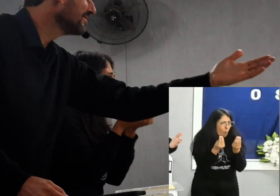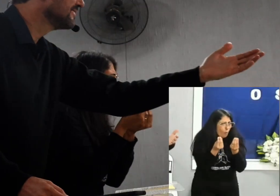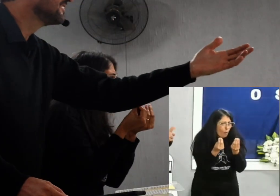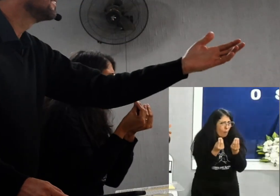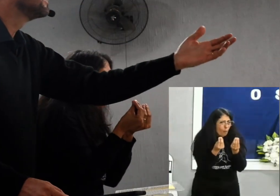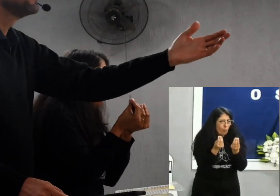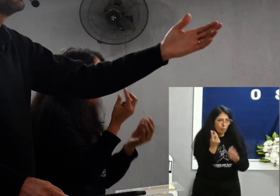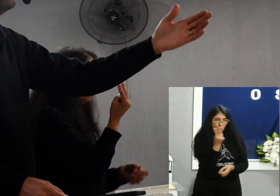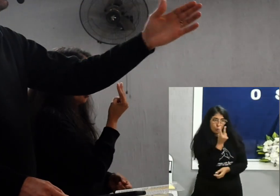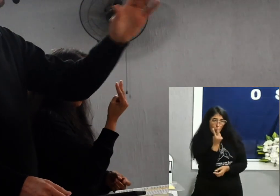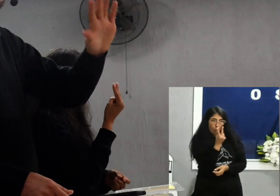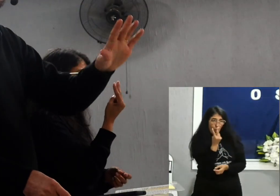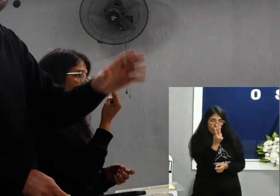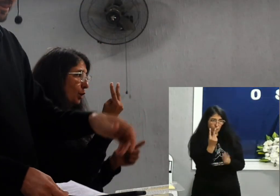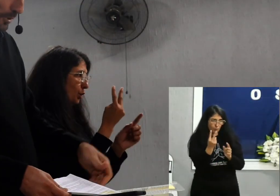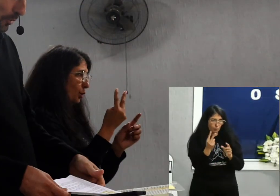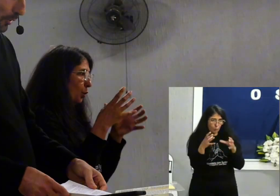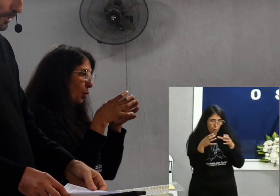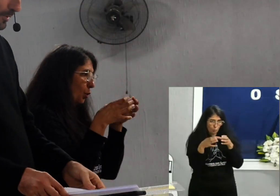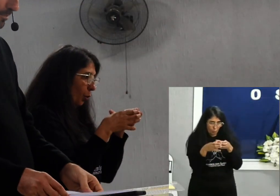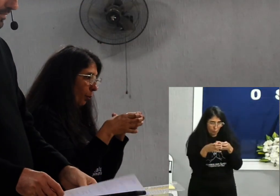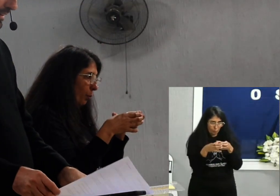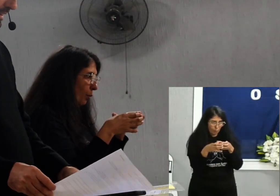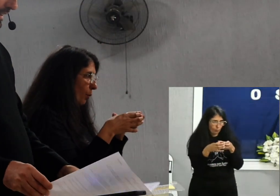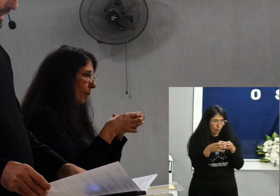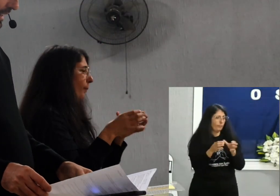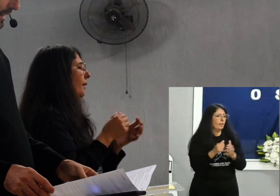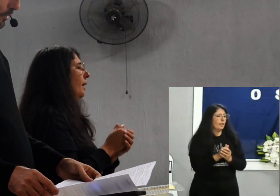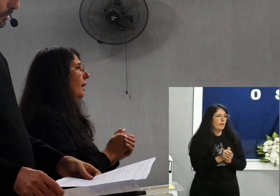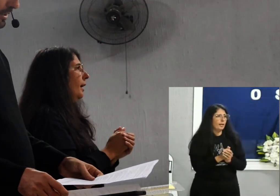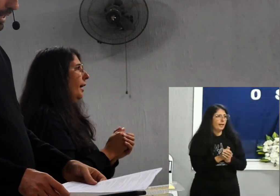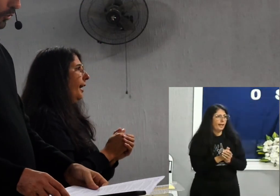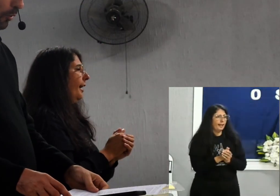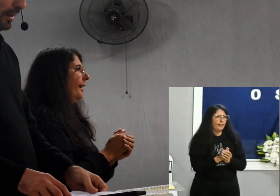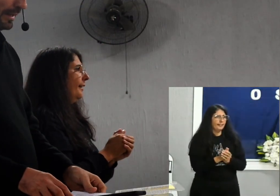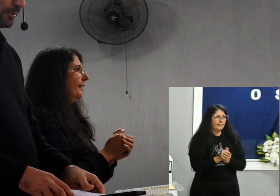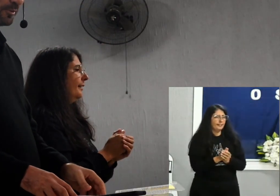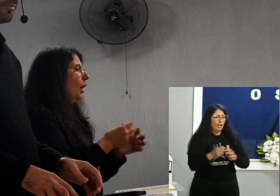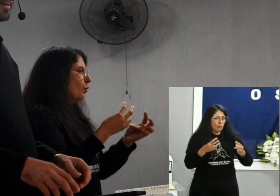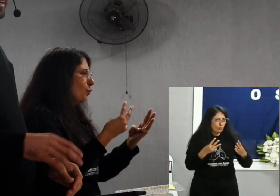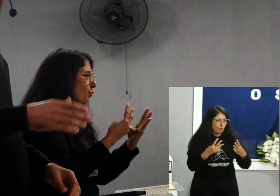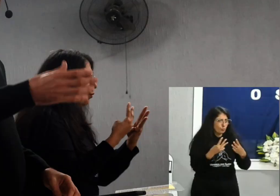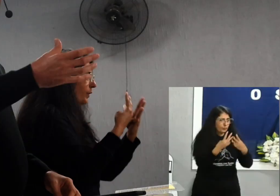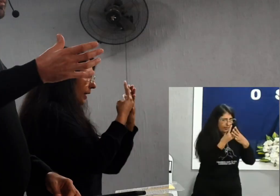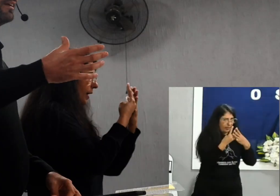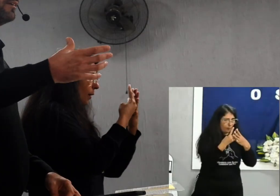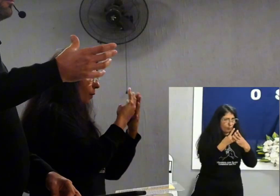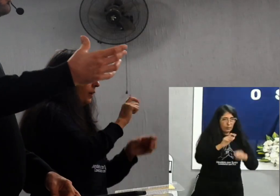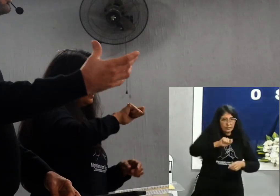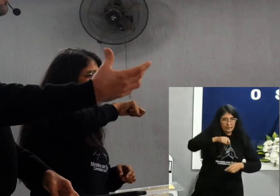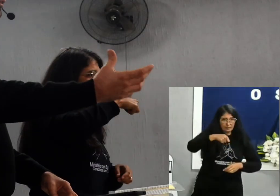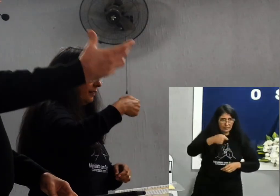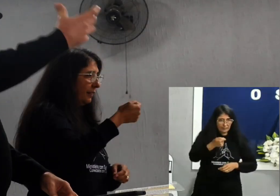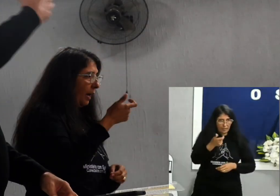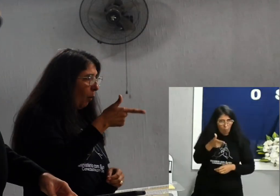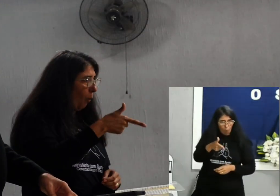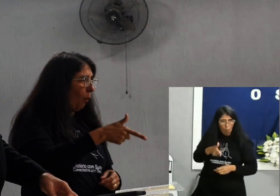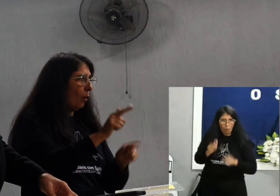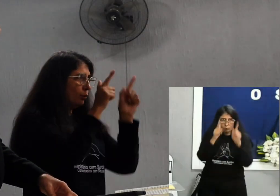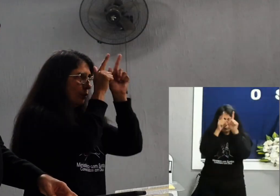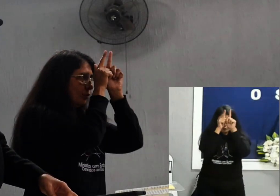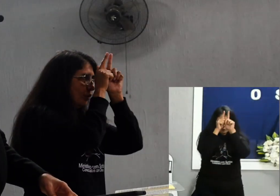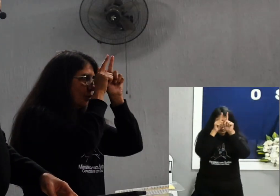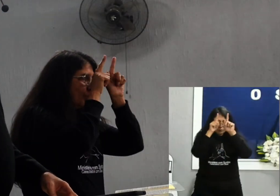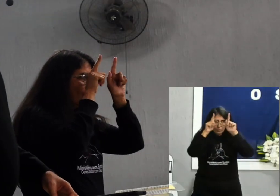gentios. Era assim que eles dividiam o mundo. Os greco-romanos, eles se viam de um